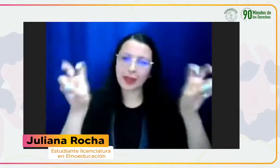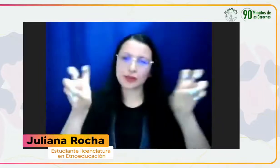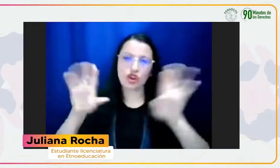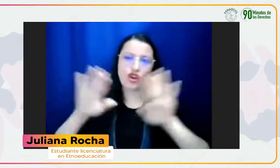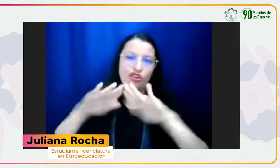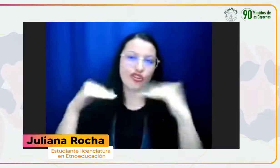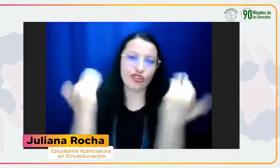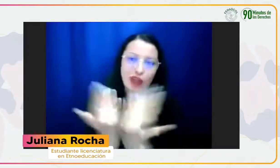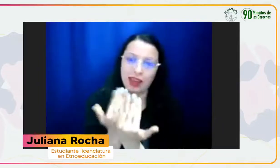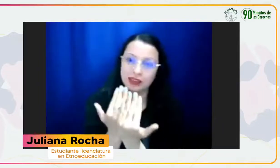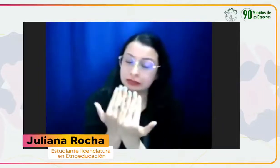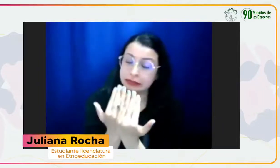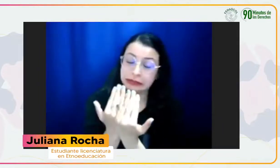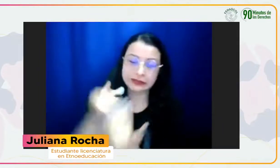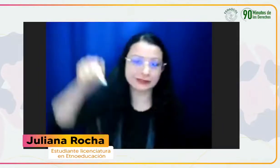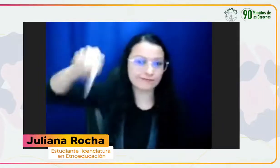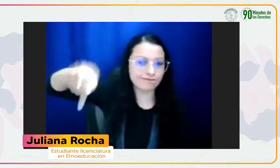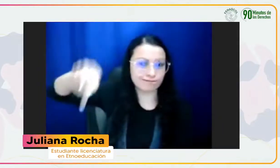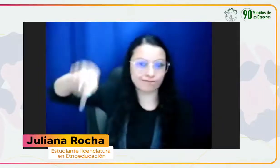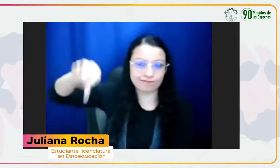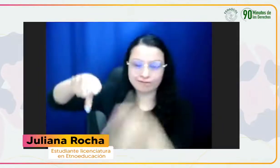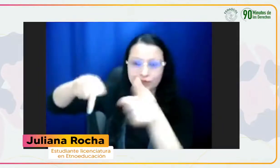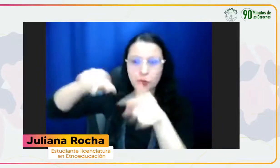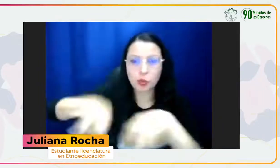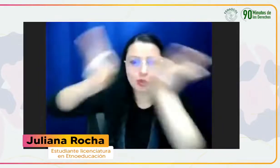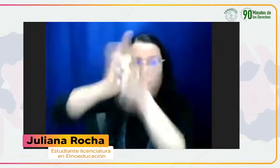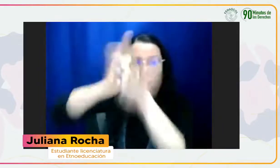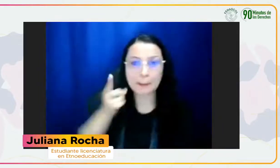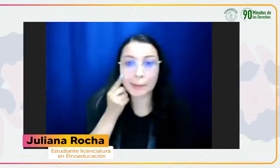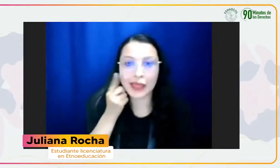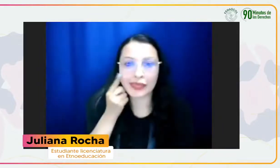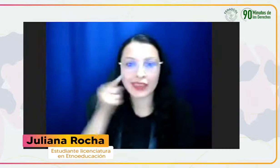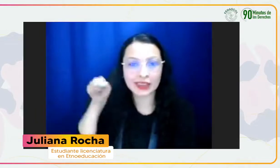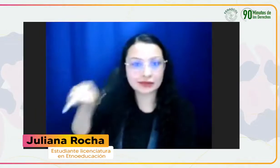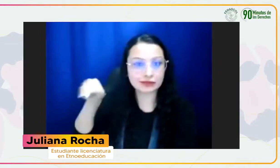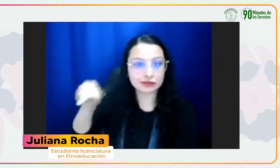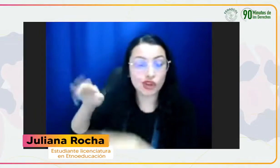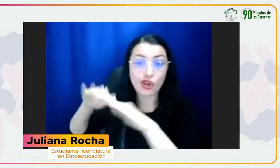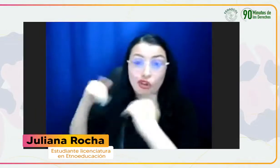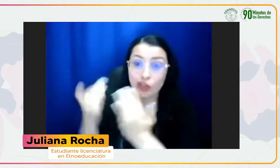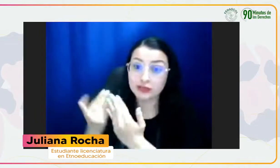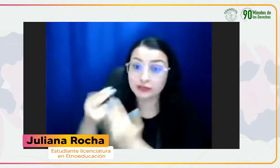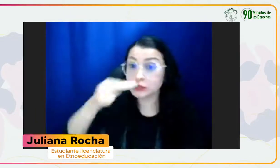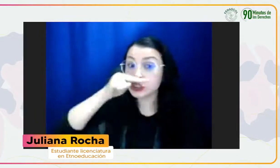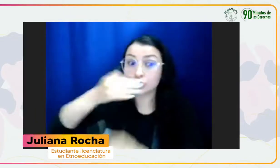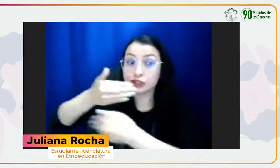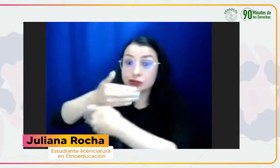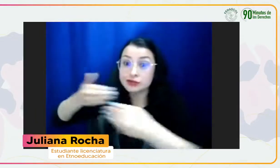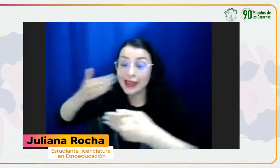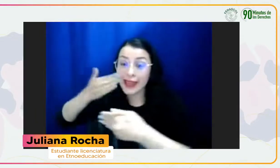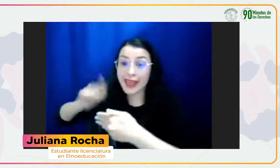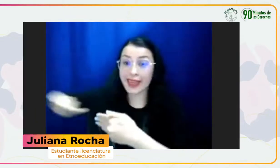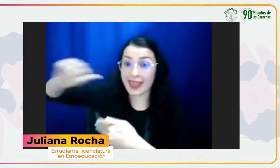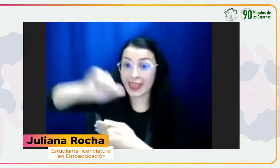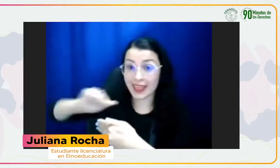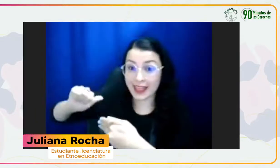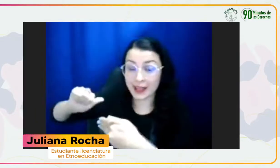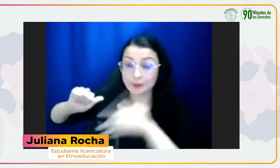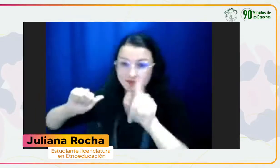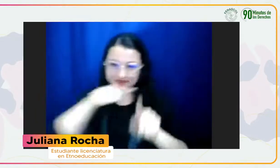agregar, es el tema en los colegios, los padres, los niños,